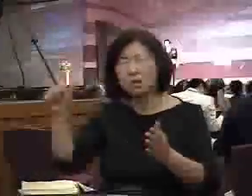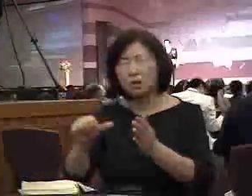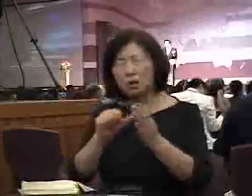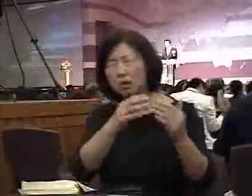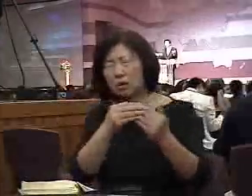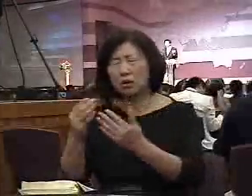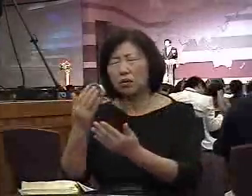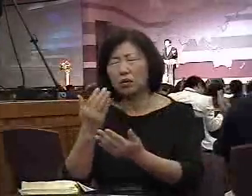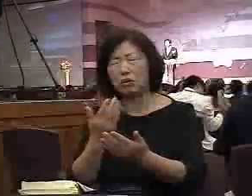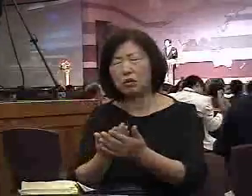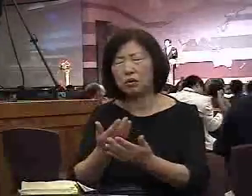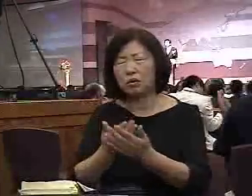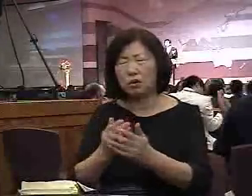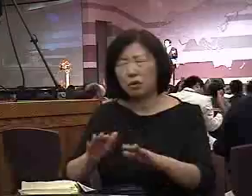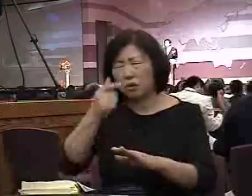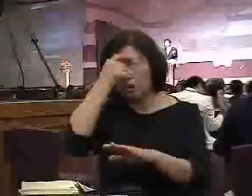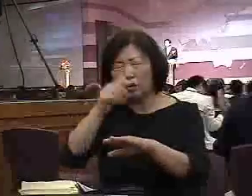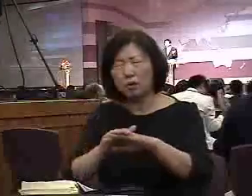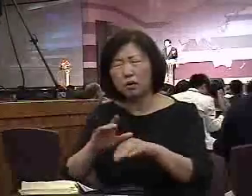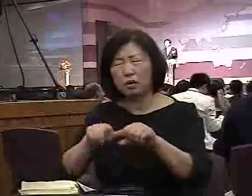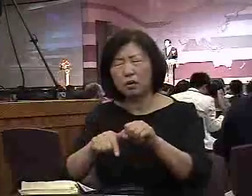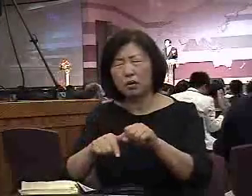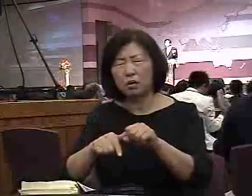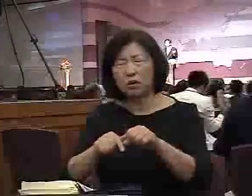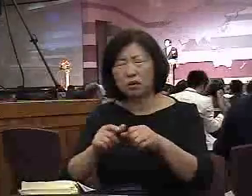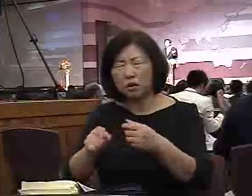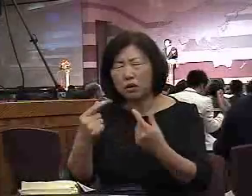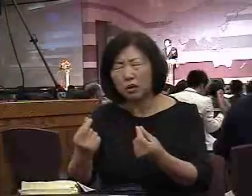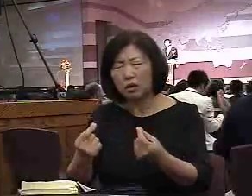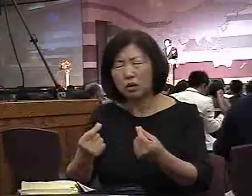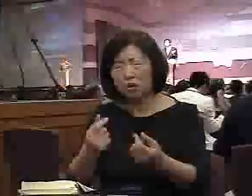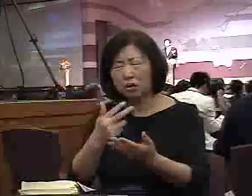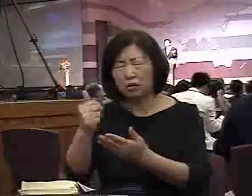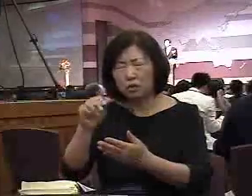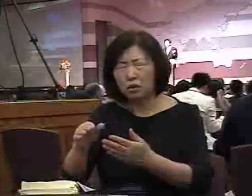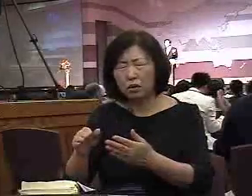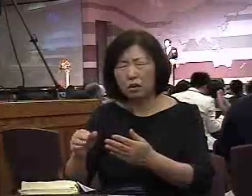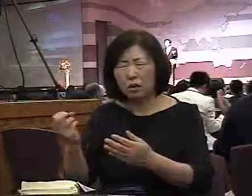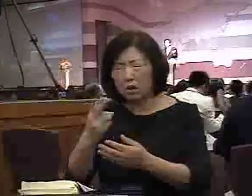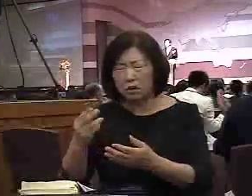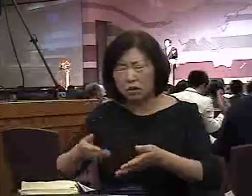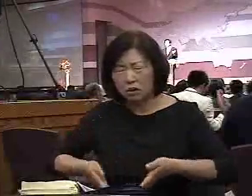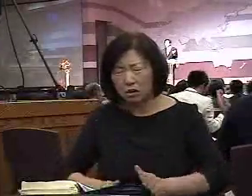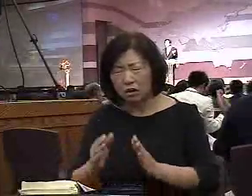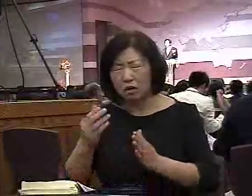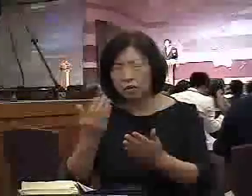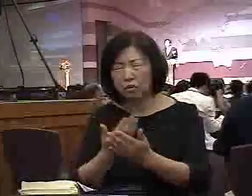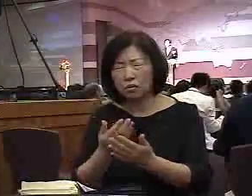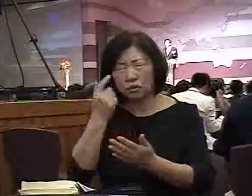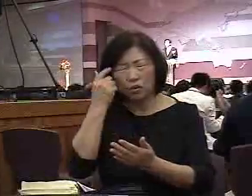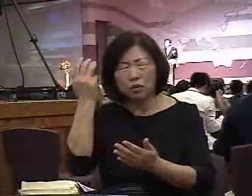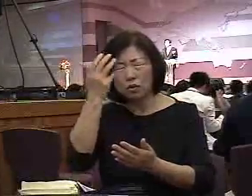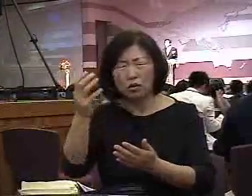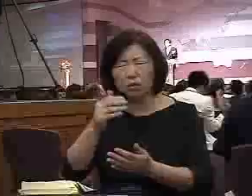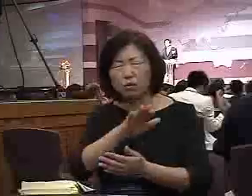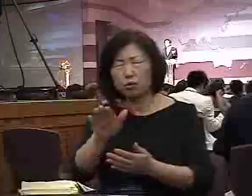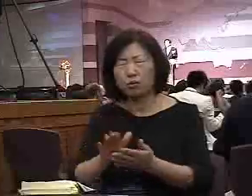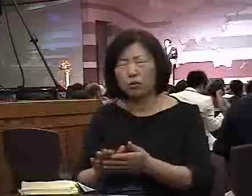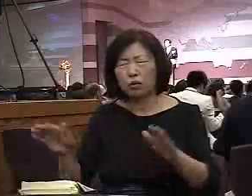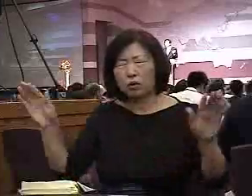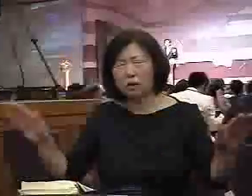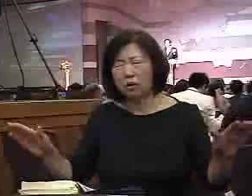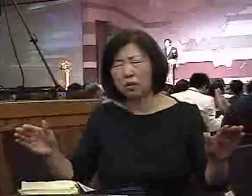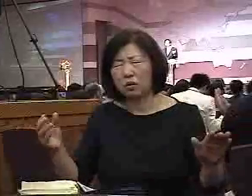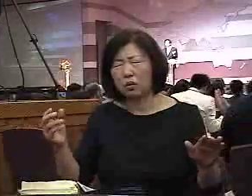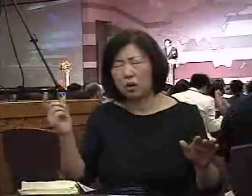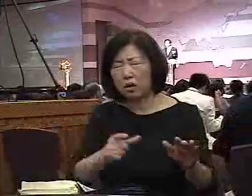인도하여 주시옵소서. 오늘 예배 시간을 통해 바로 우리가 그렇게 주님 앞에 거듭나게 하여 주시고 성령께서 우리의 날개를 강하게 하여